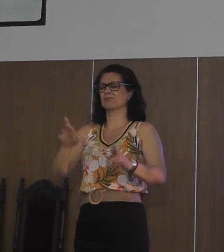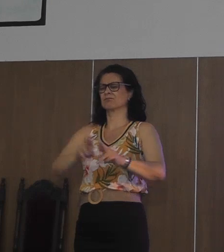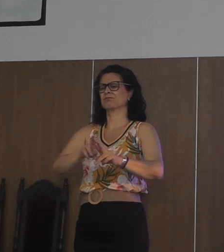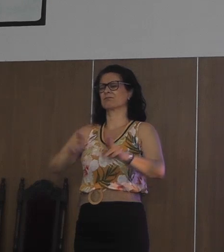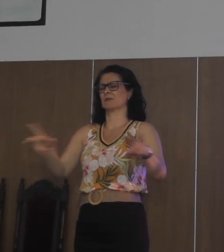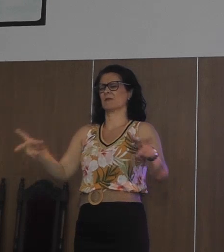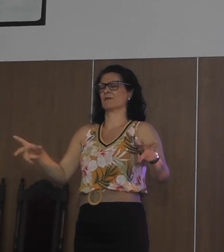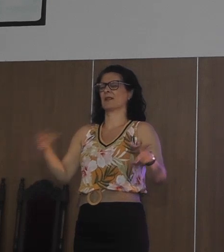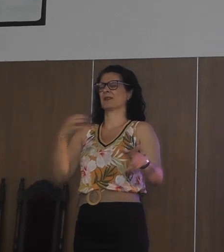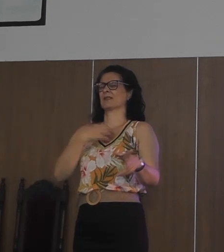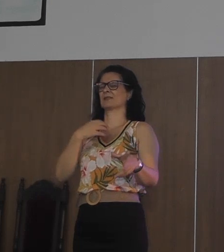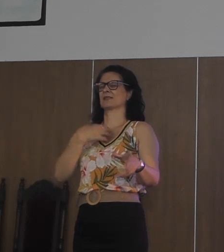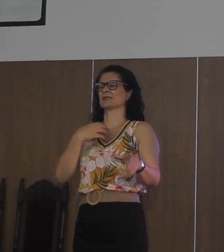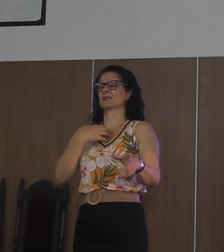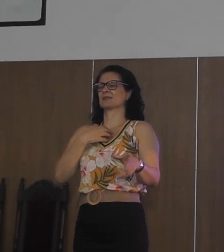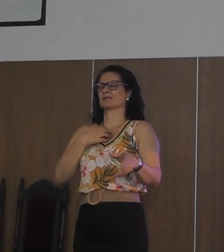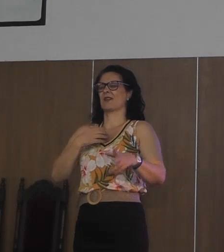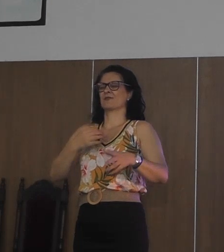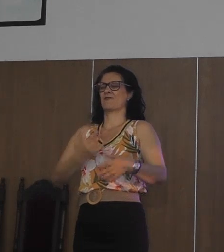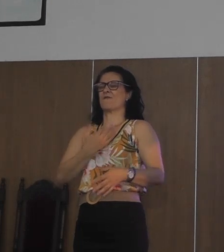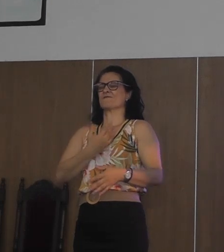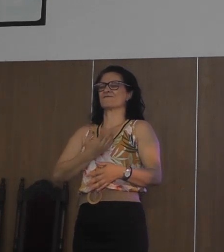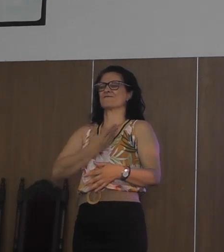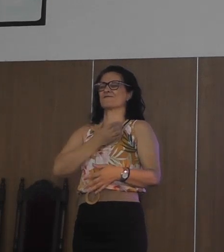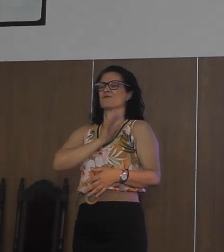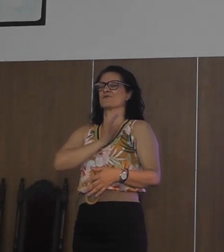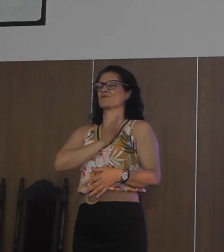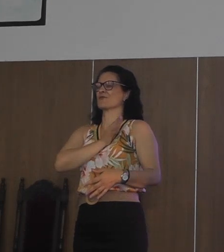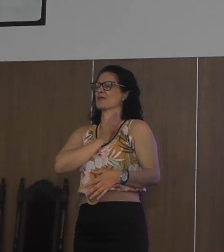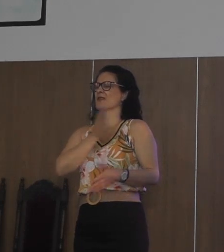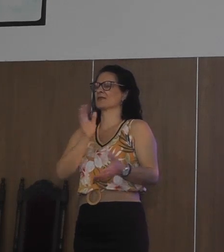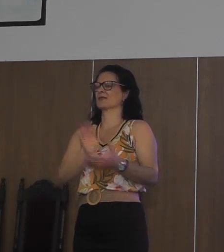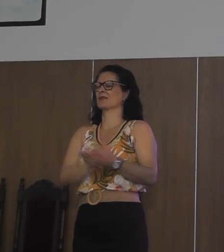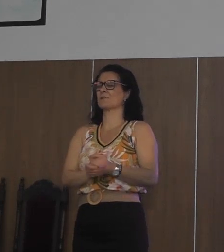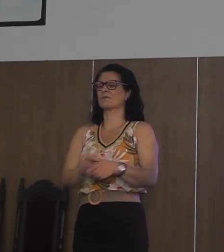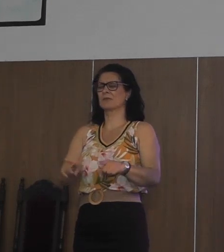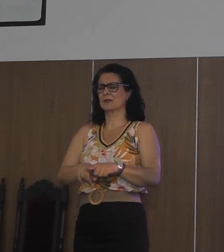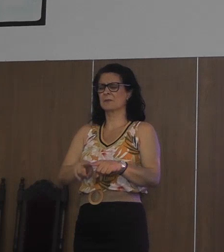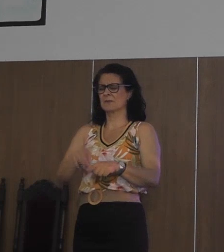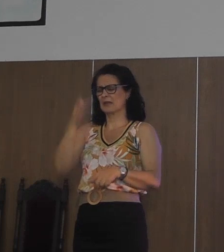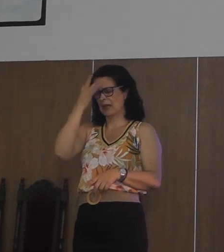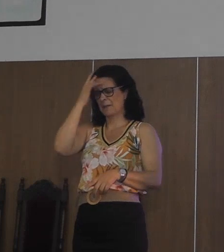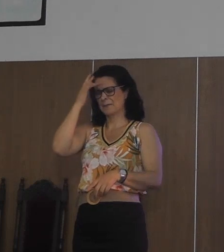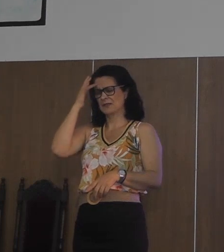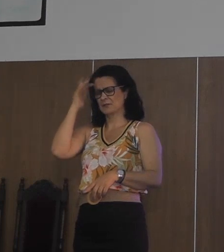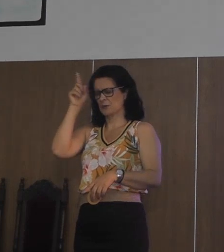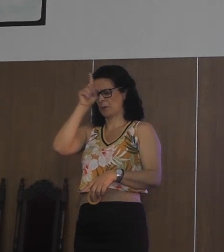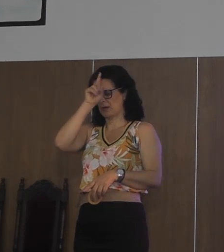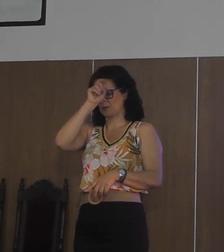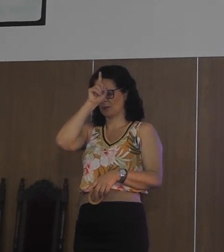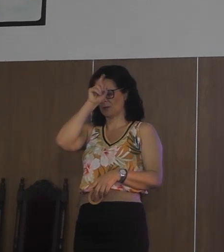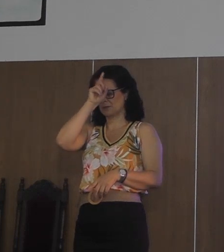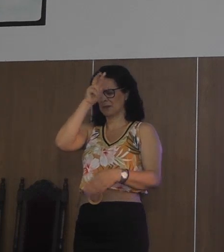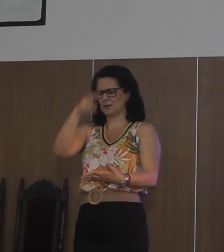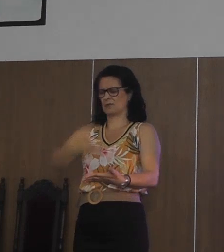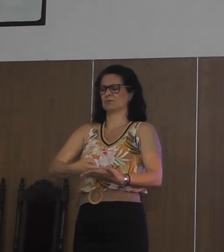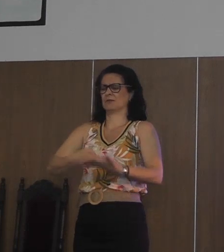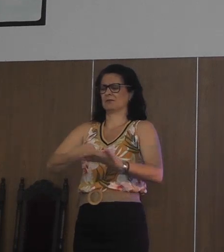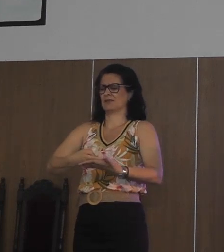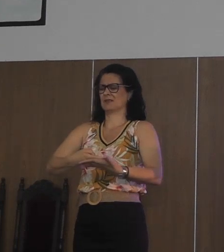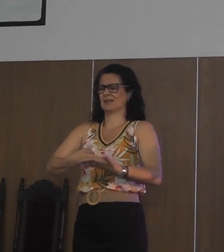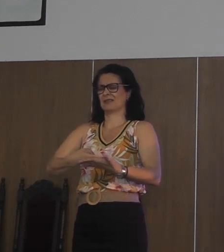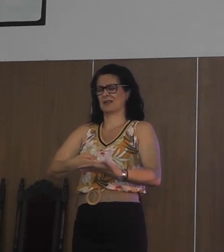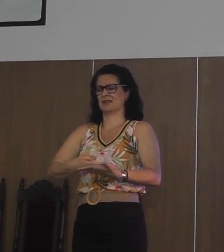Essa pessoa, Pai, que tem sofrido dessa enfermidade nos hospitais, ou seja, qualquer outro tipo de mal que